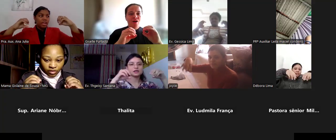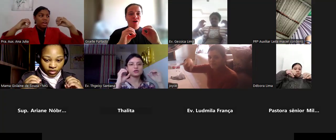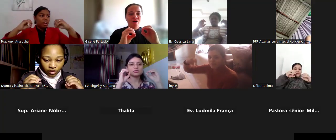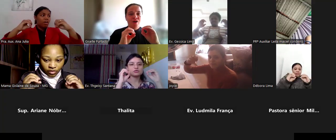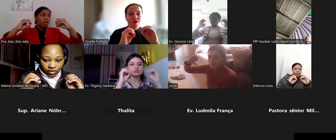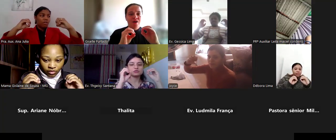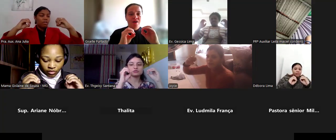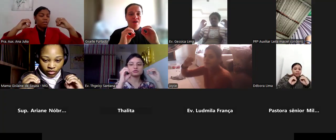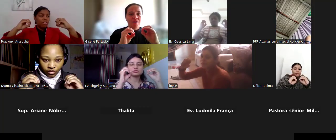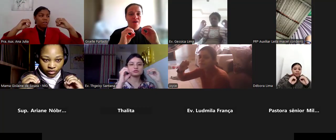O,